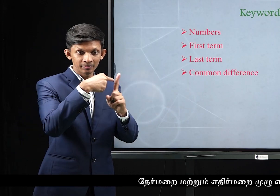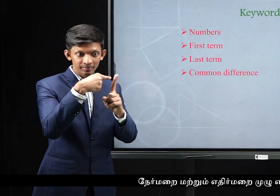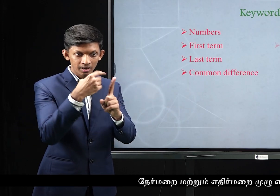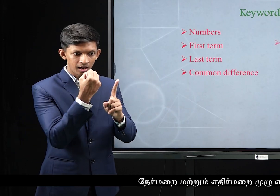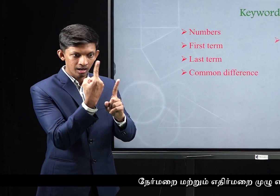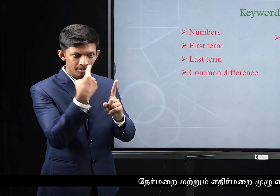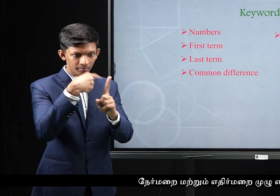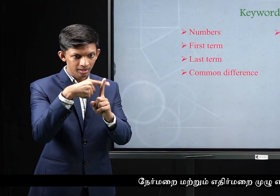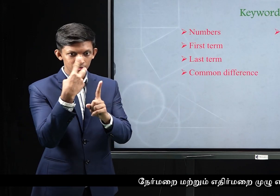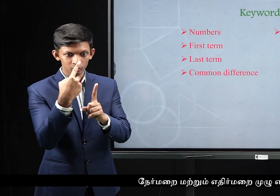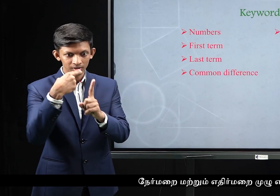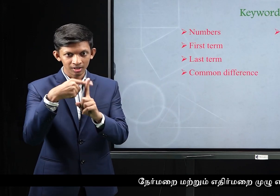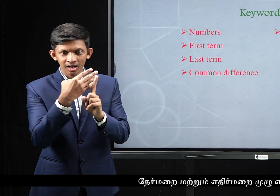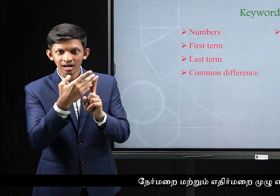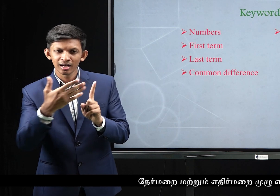நேர்மறை மற்றும் எதிர்மறை முழு எண்கள்,